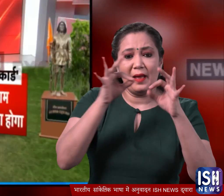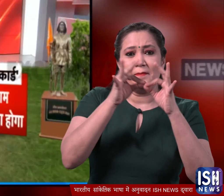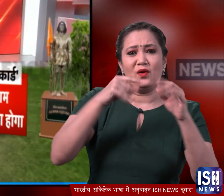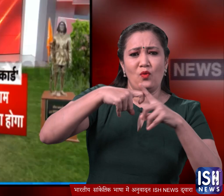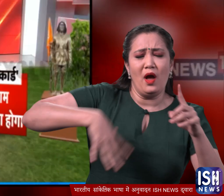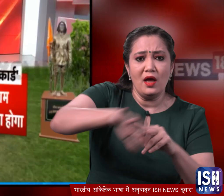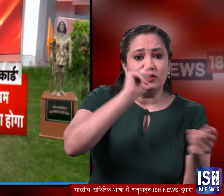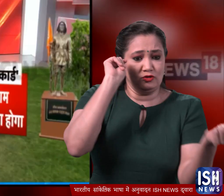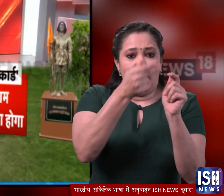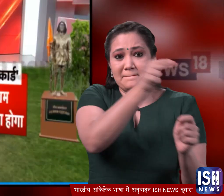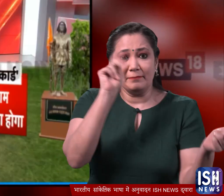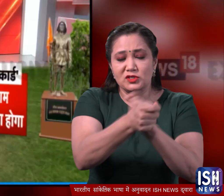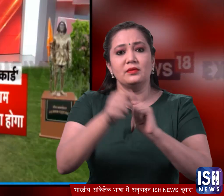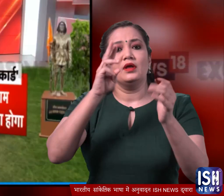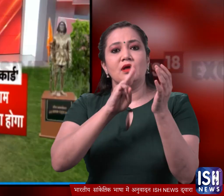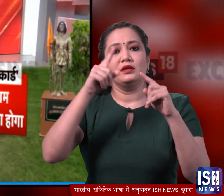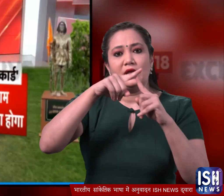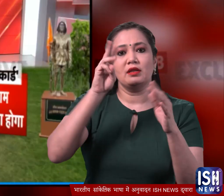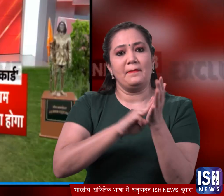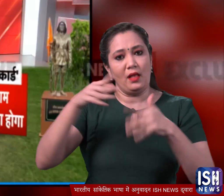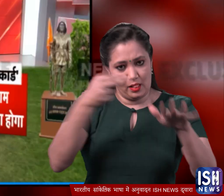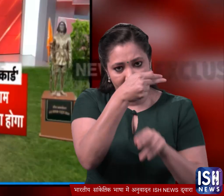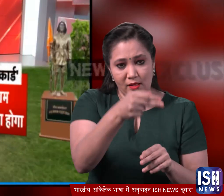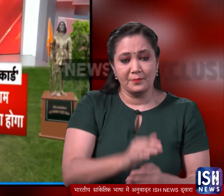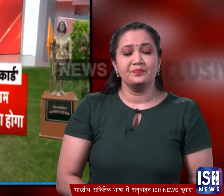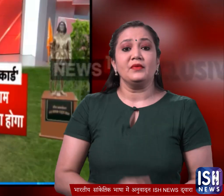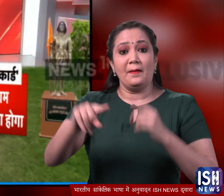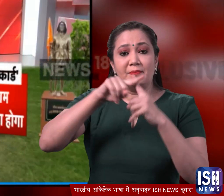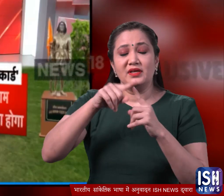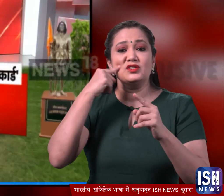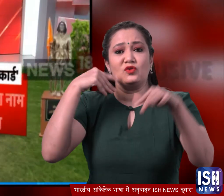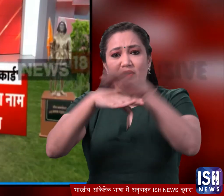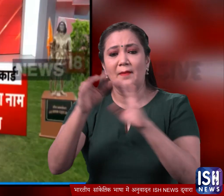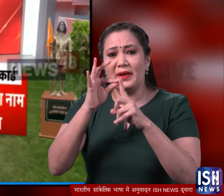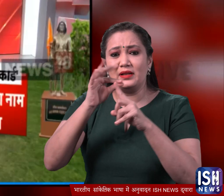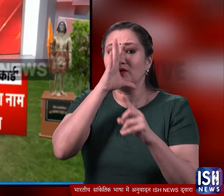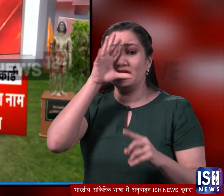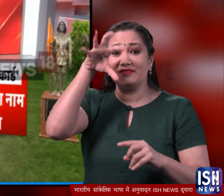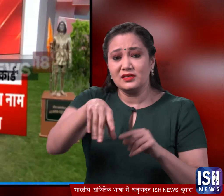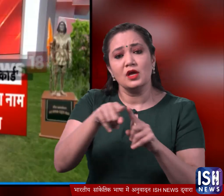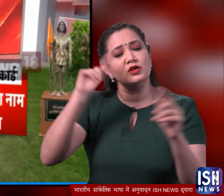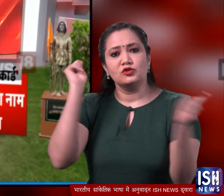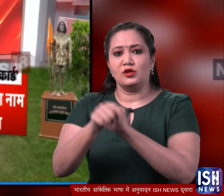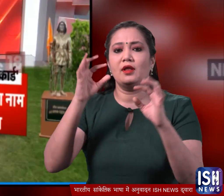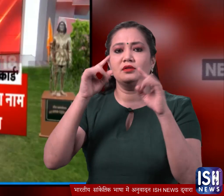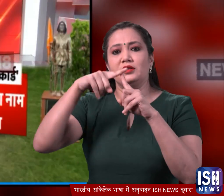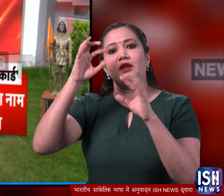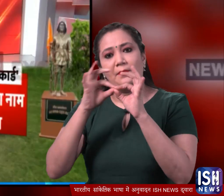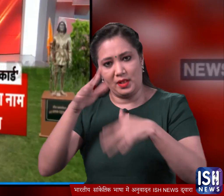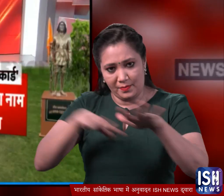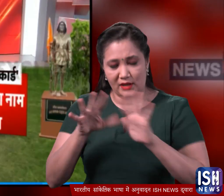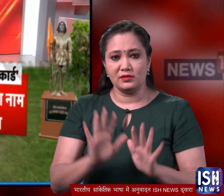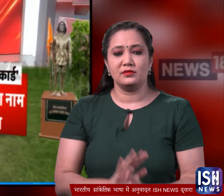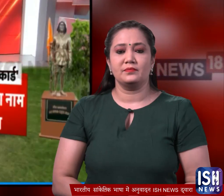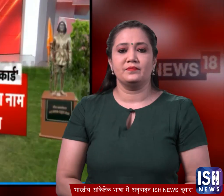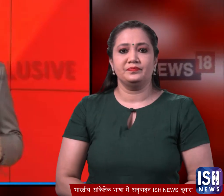भंवर कुआं चौराहे का नाम बदलकर टंटिया भील चौराहा करने वाली है। इसके अलावा इंदौर के पाताल पानी स्टेशन का नाम भी टटिया भील रेलवे स्टेशन किया